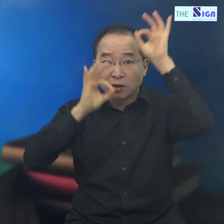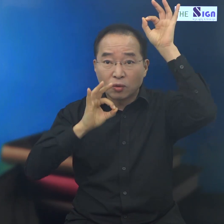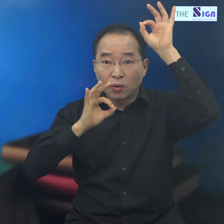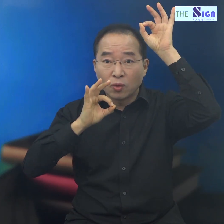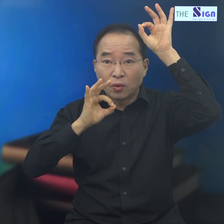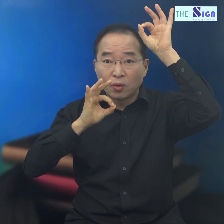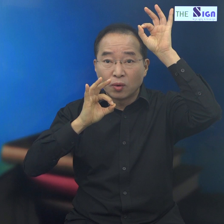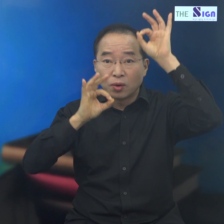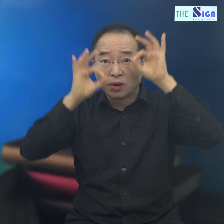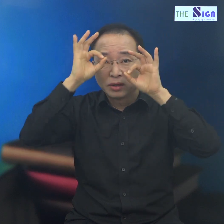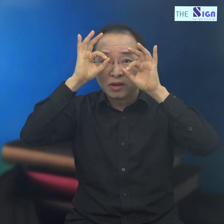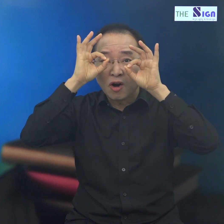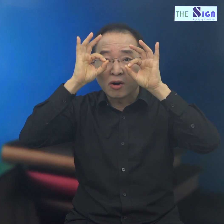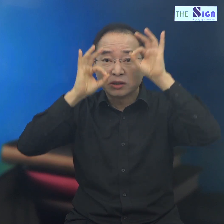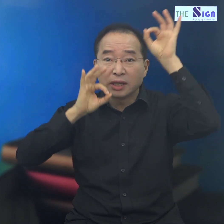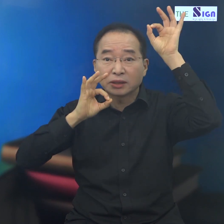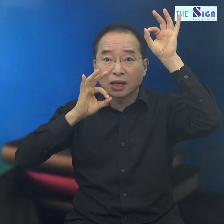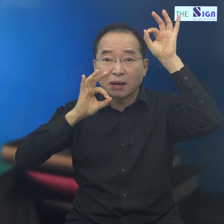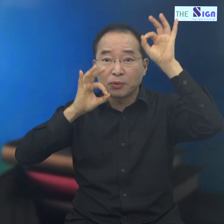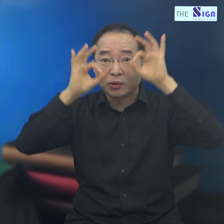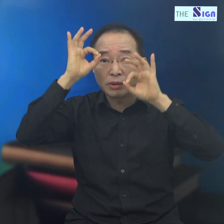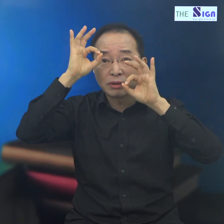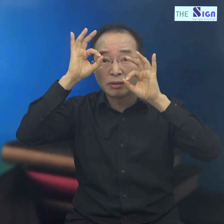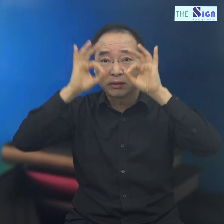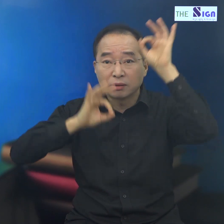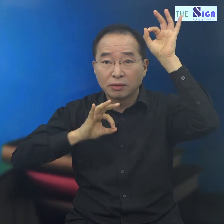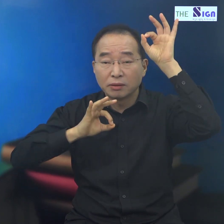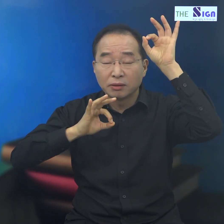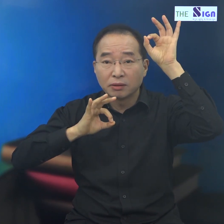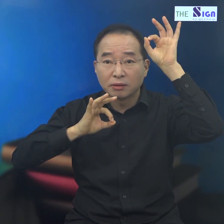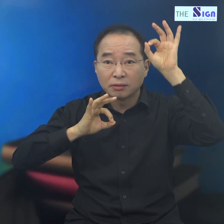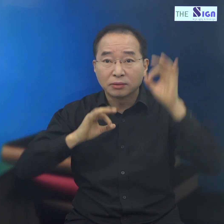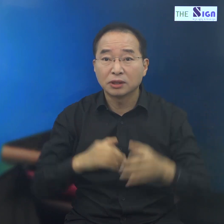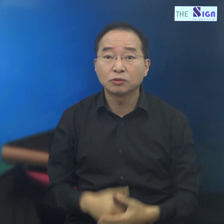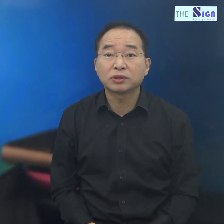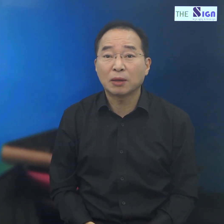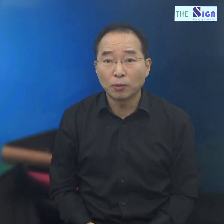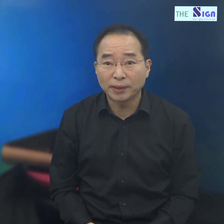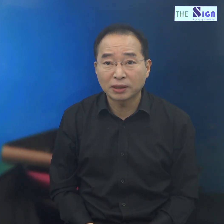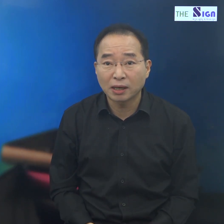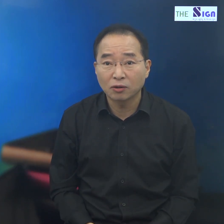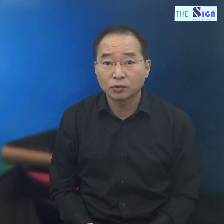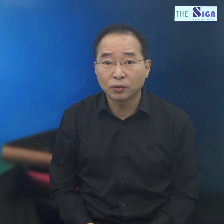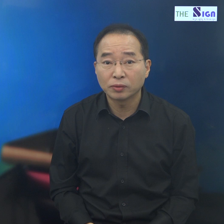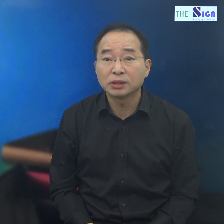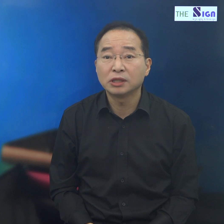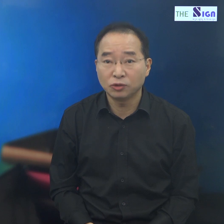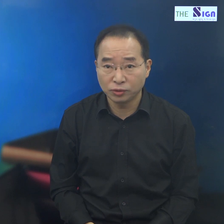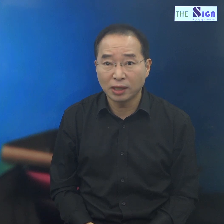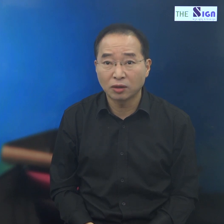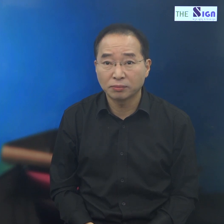위아래로 끝났다라는 표현이에요. 이것도 잘못 봤다라는 거죠. 실수라는 겁니다.